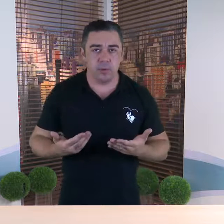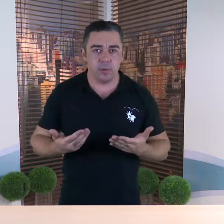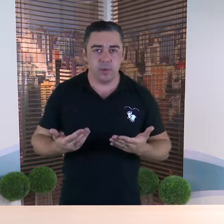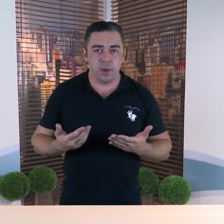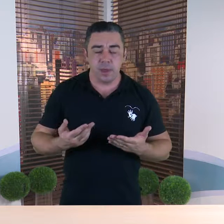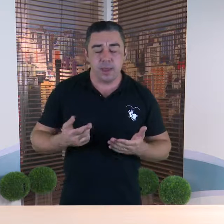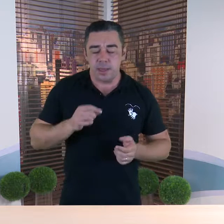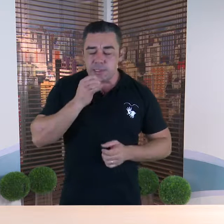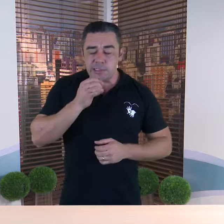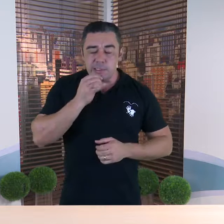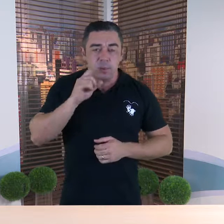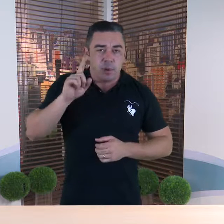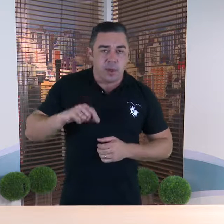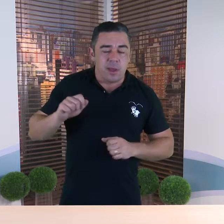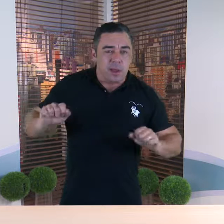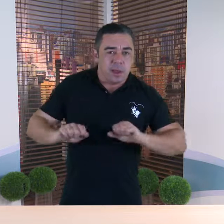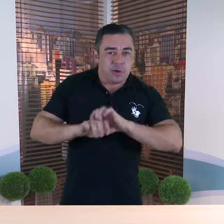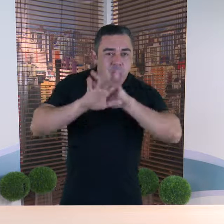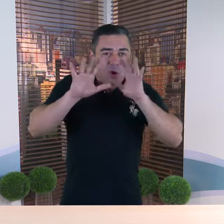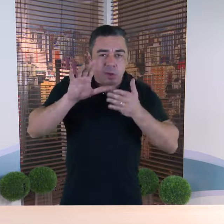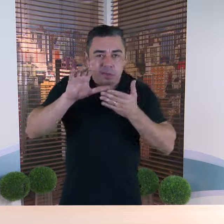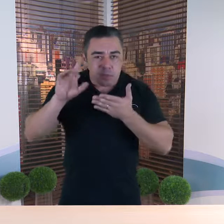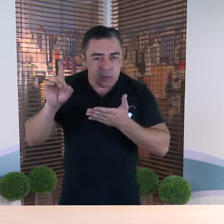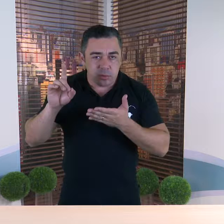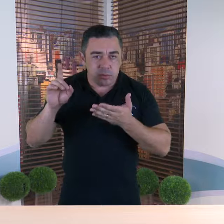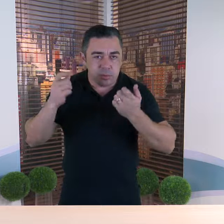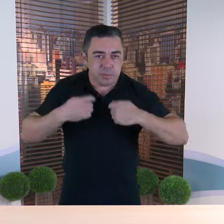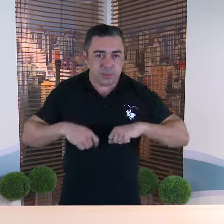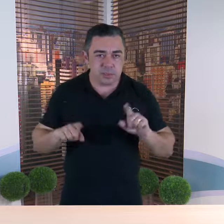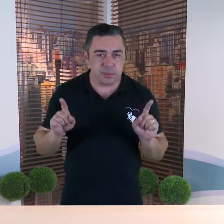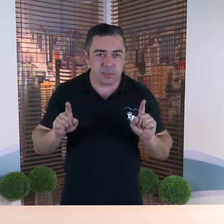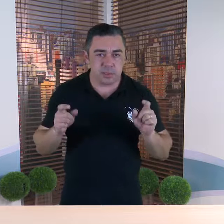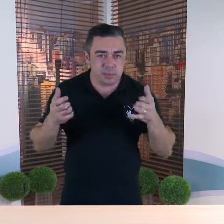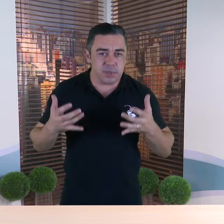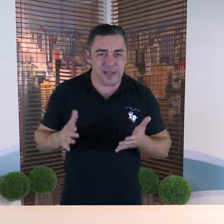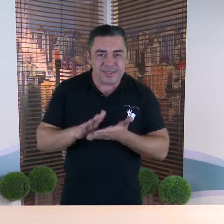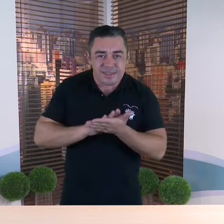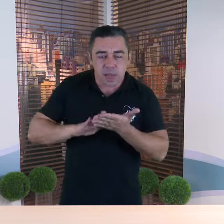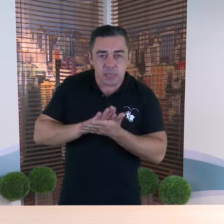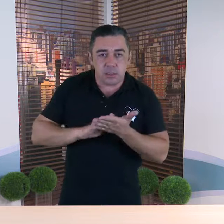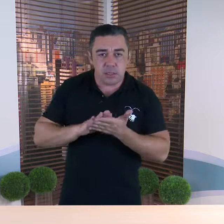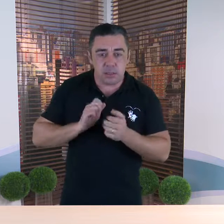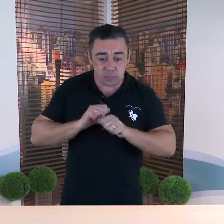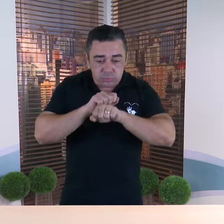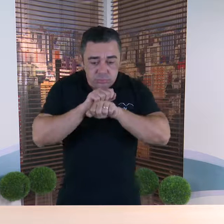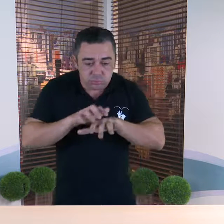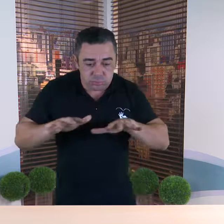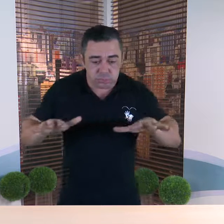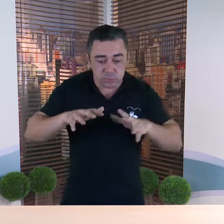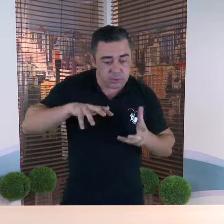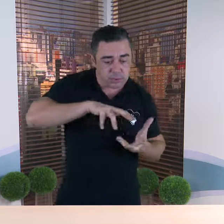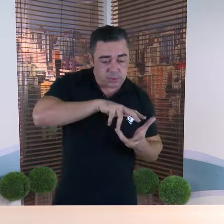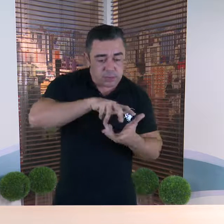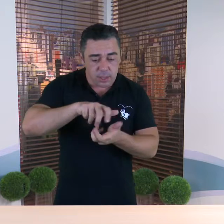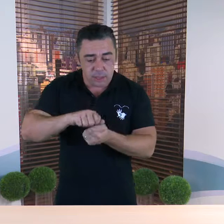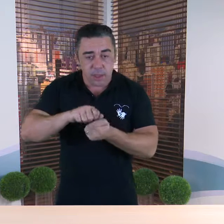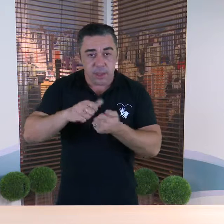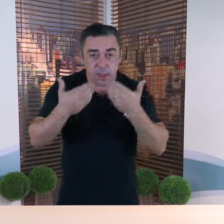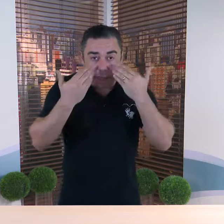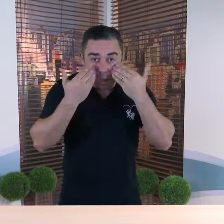mensagem, sem palavras, da glória de Deus estende-se por toda a terra, reflexo de Deus